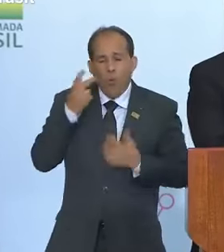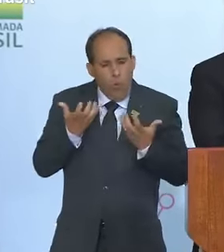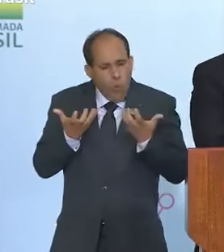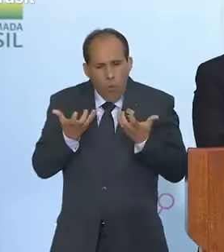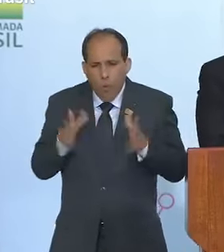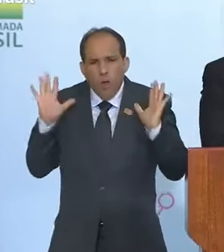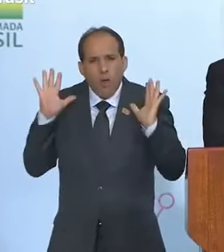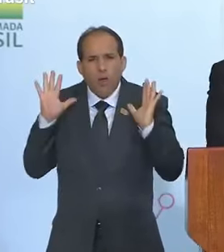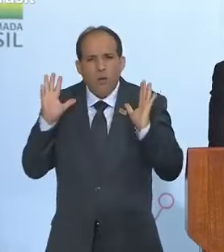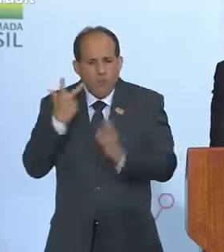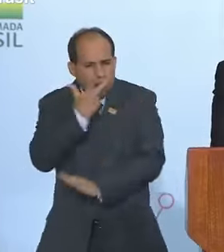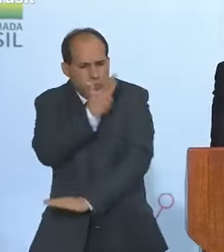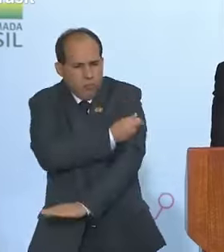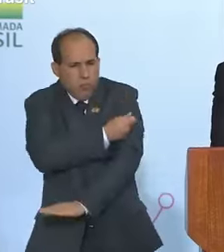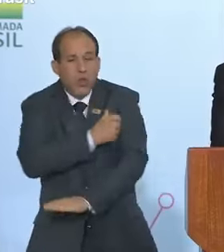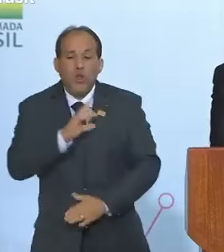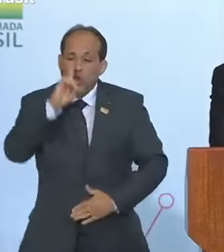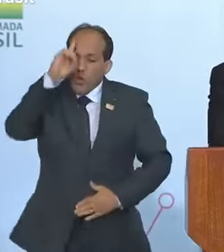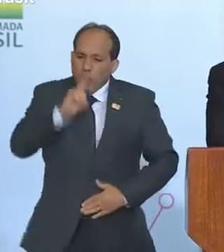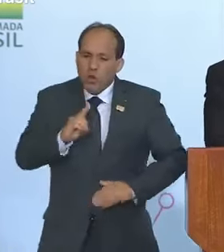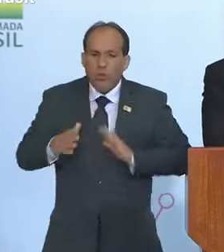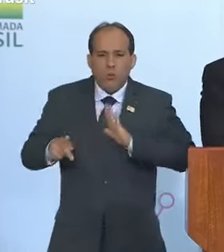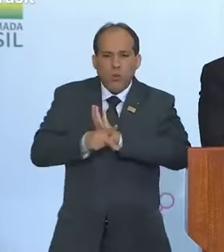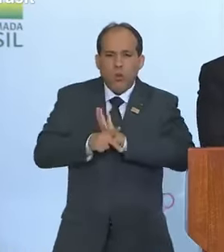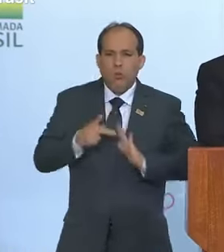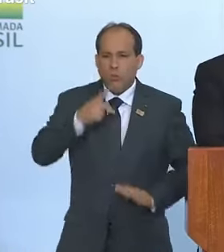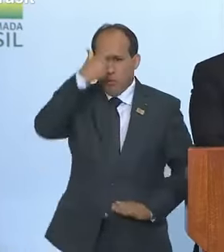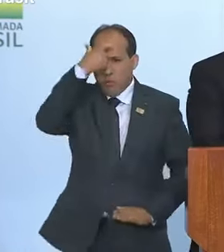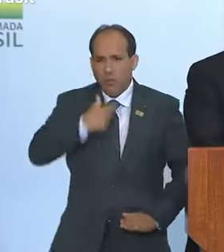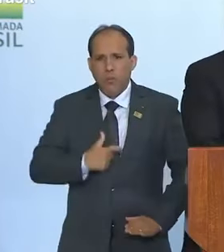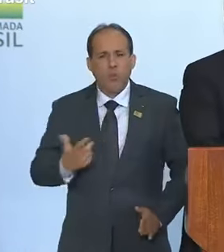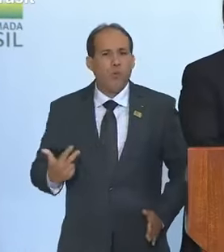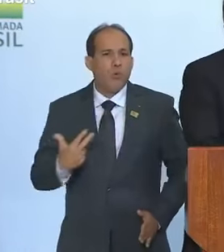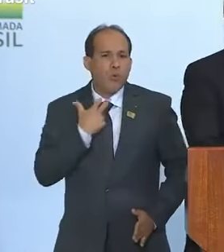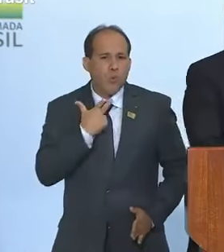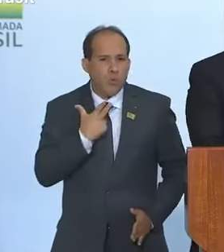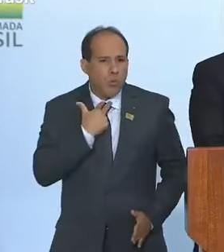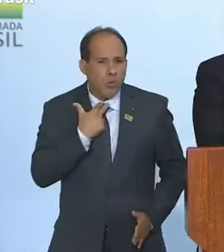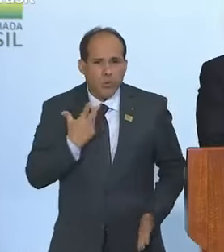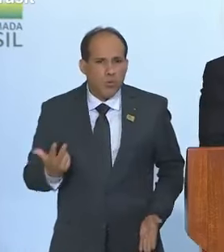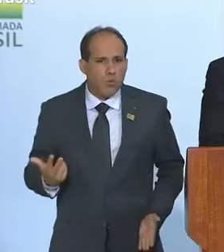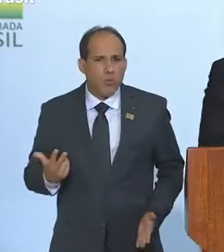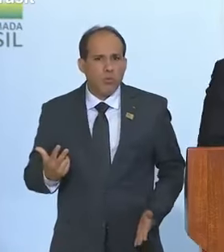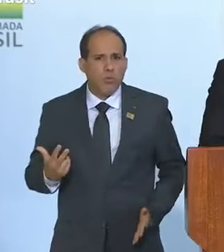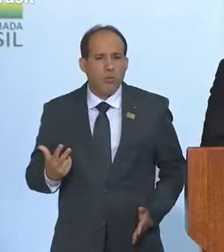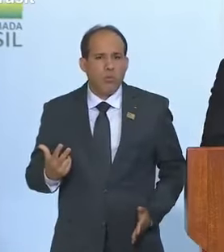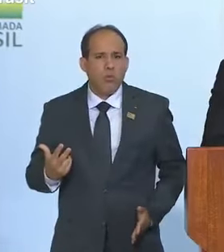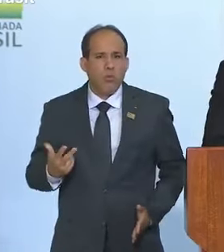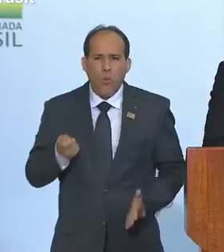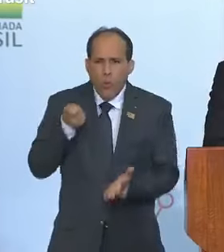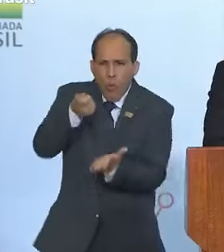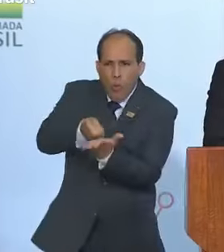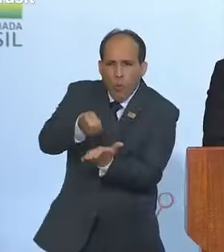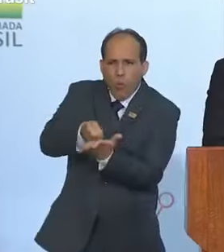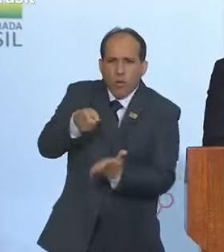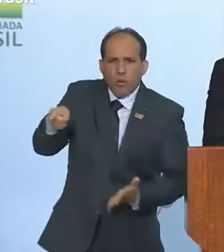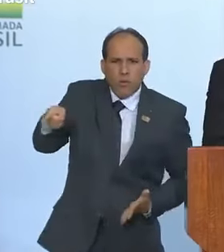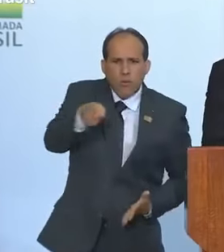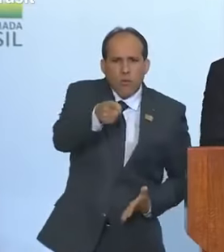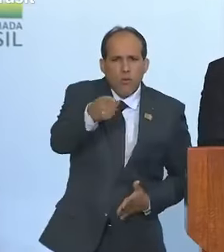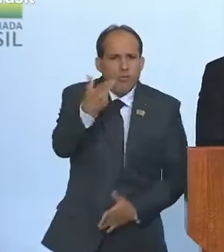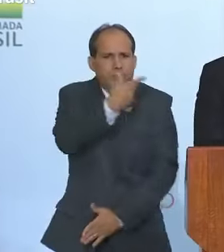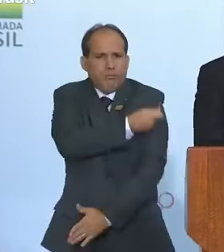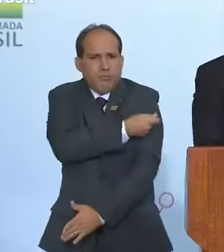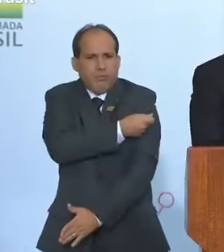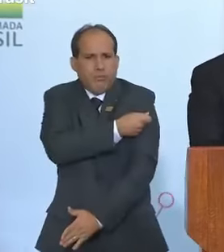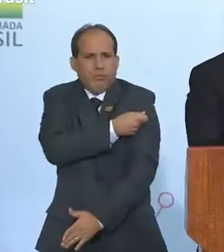quer tomar essa vacina. Esse é um direito das pessoas. Ninguém pode, em hipótese alguma, obrigá-las a